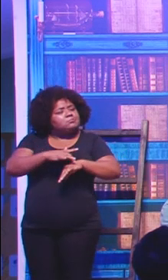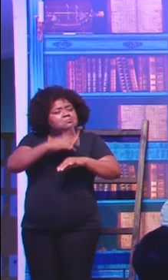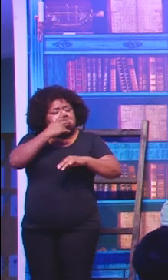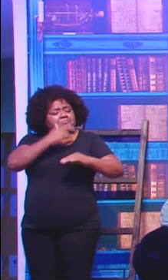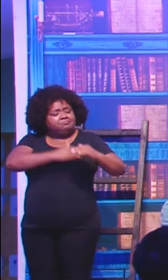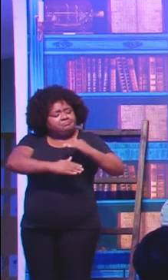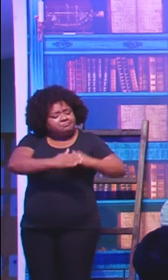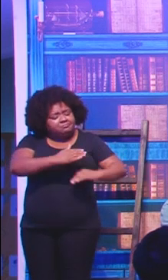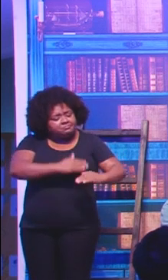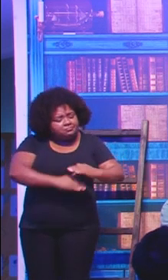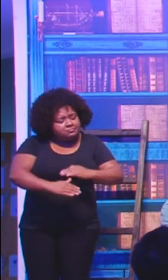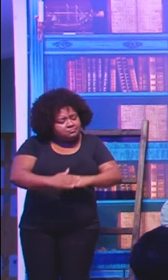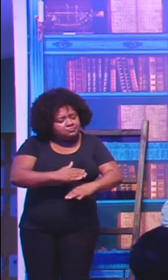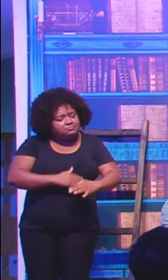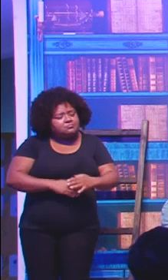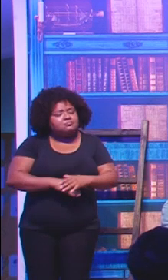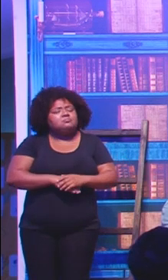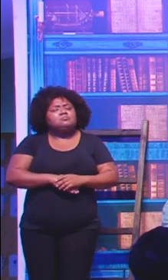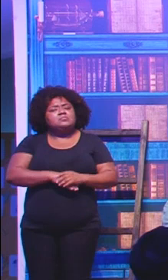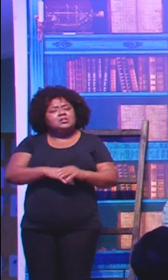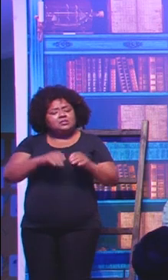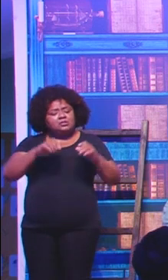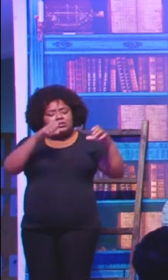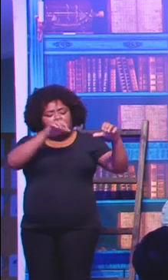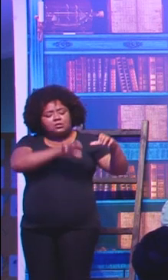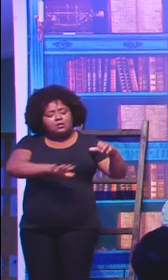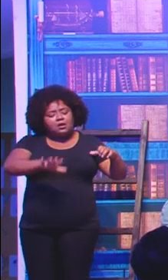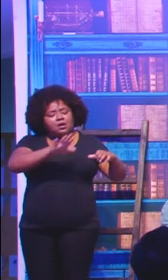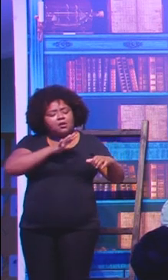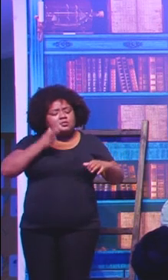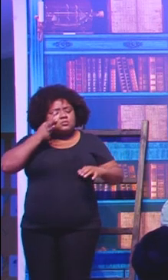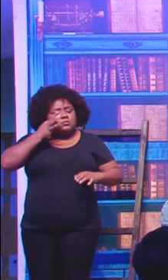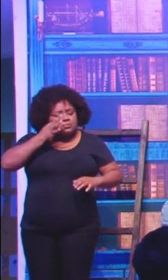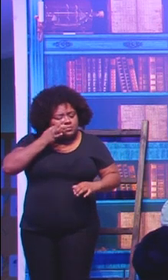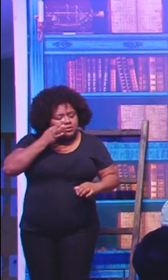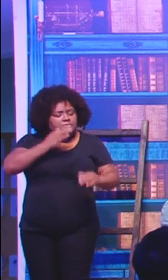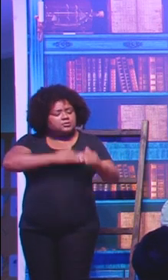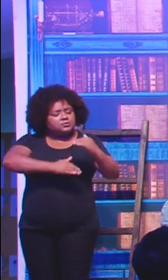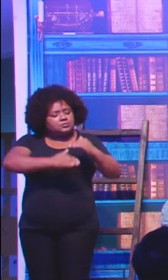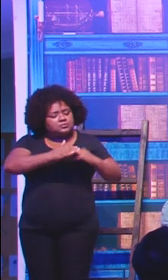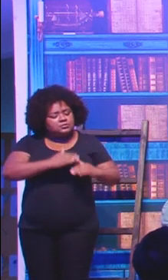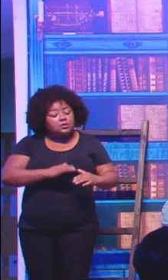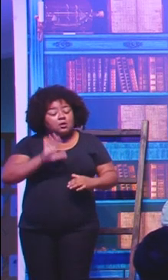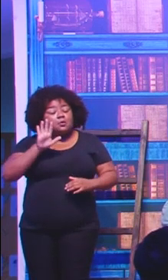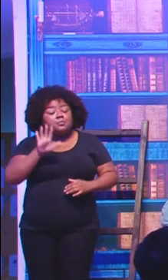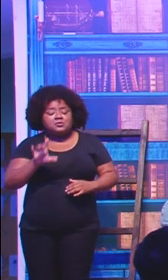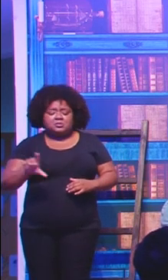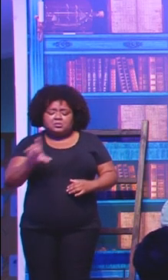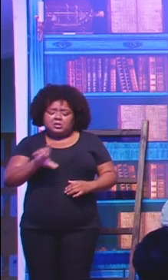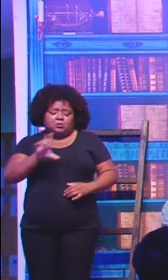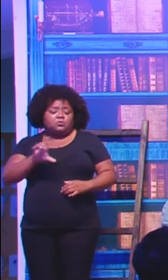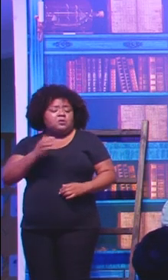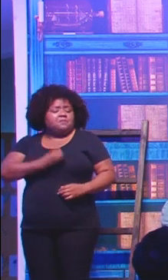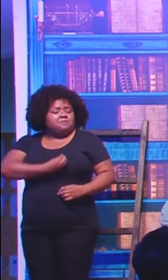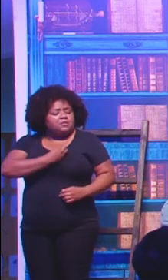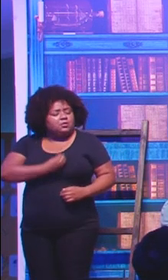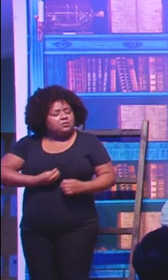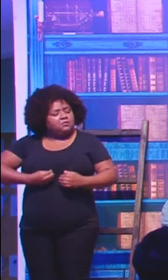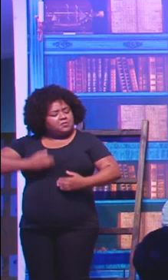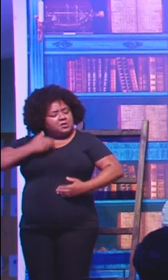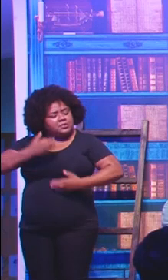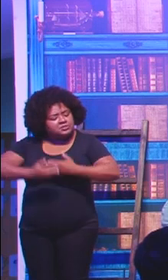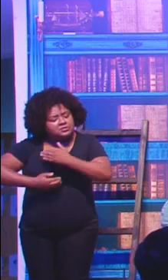retroagido em campos humanitários importantes. Então, saber que a literatura está viva, que ela segue, que